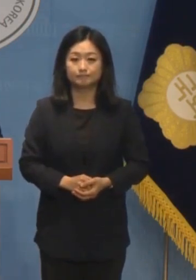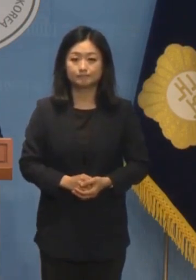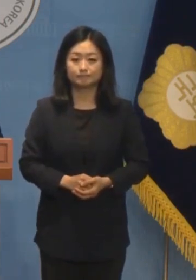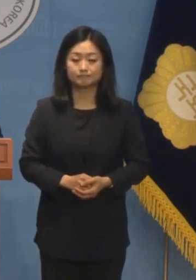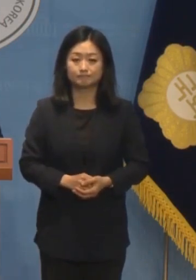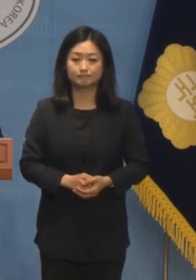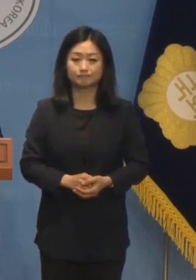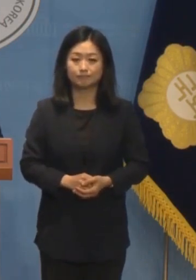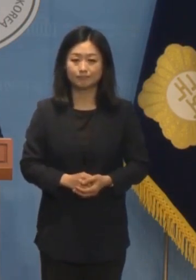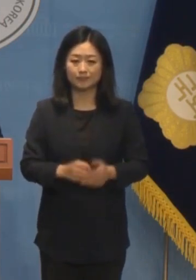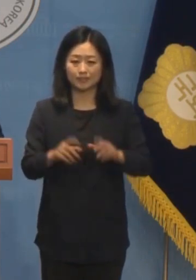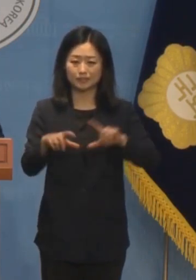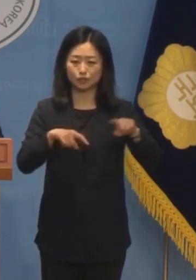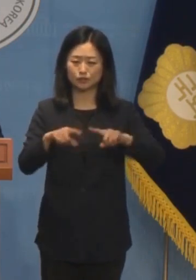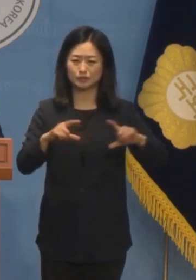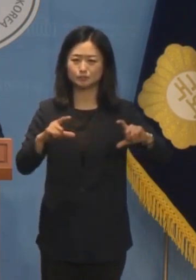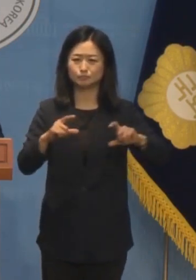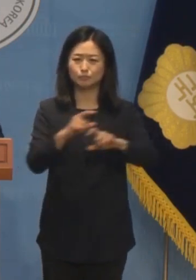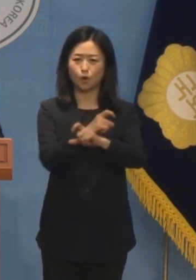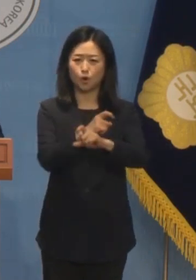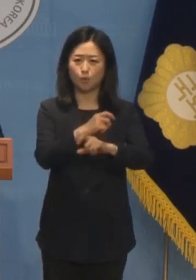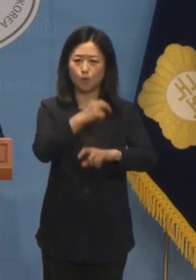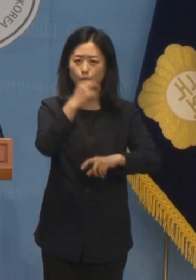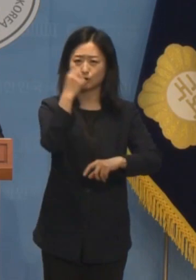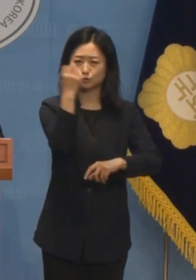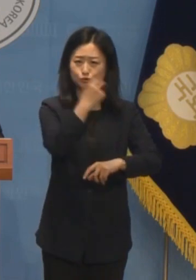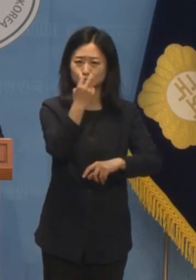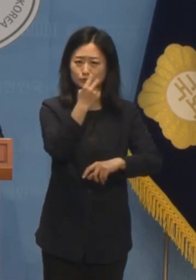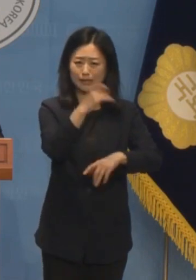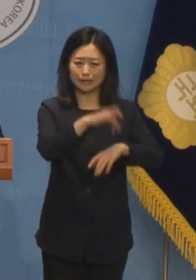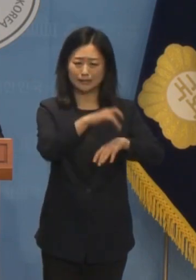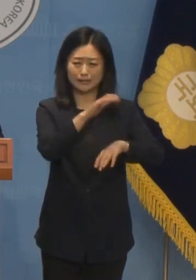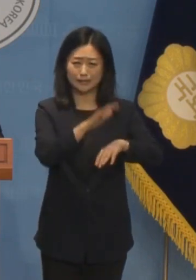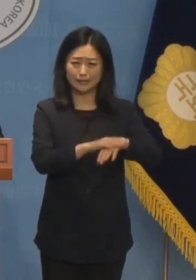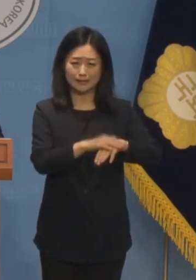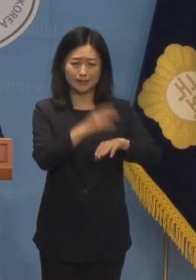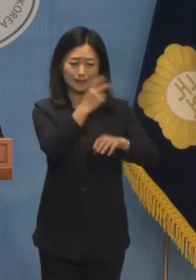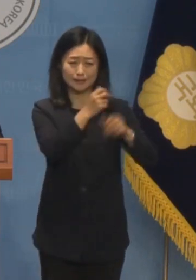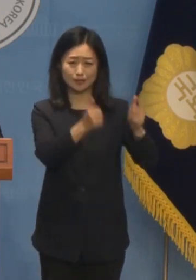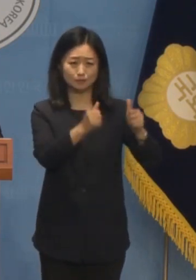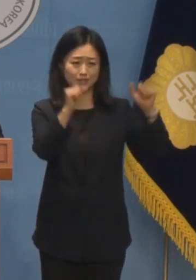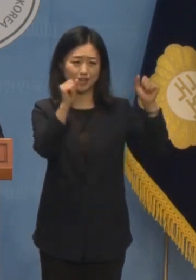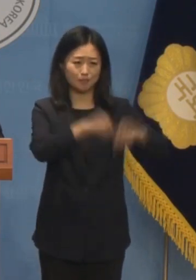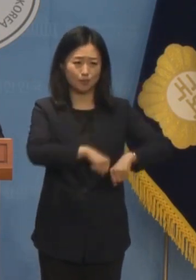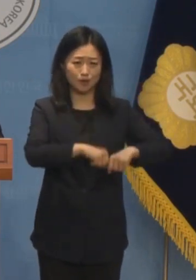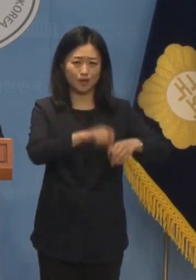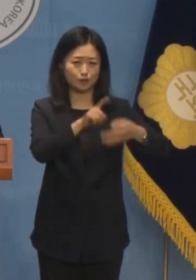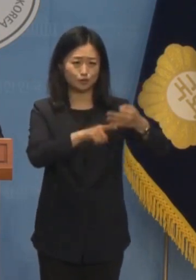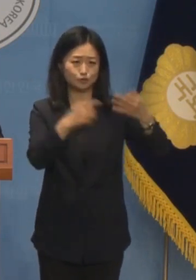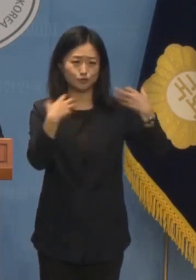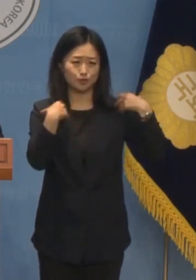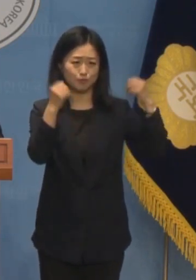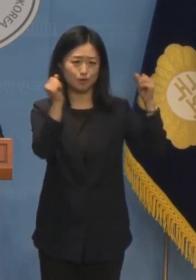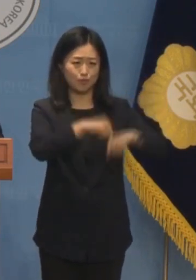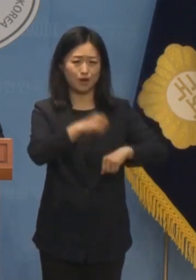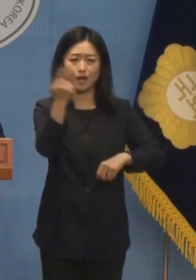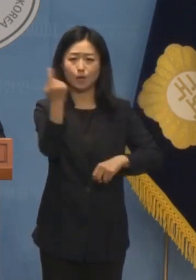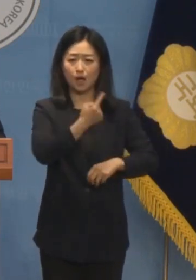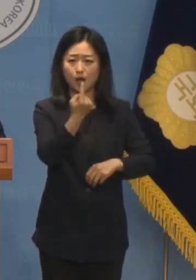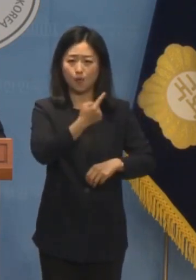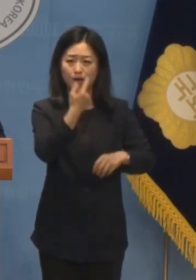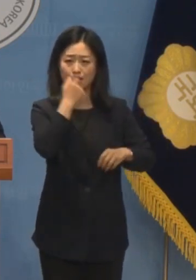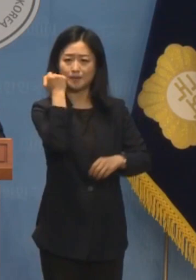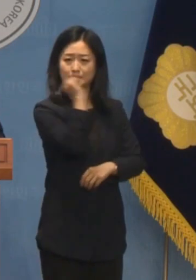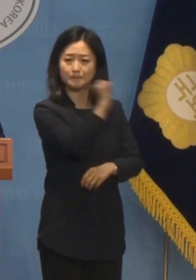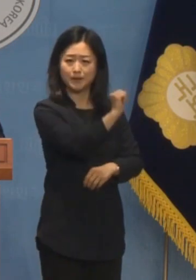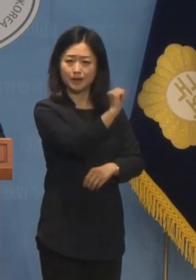비열한 정치 보복 수사는 윤석열 정권과 검찰의 몰락을 재촉할 뿐입니다.